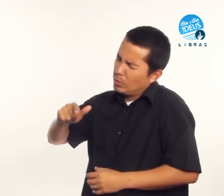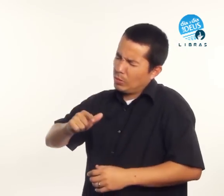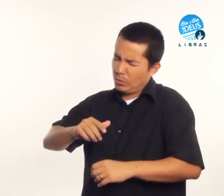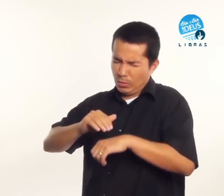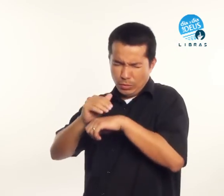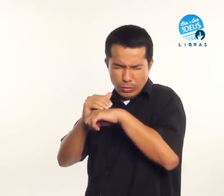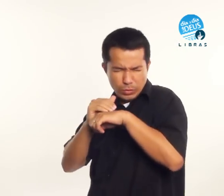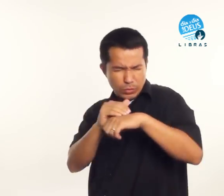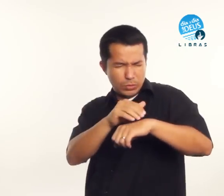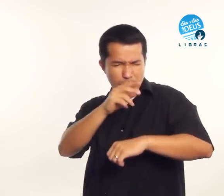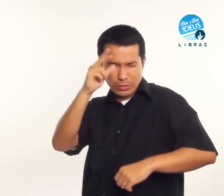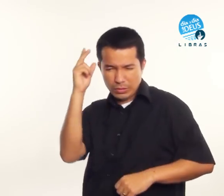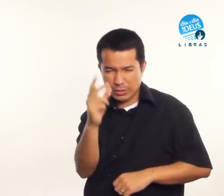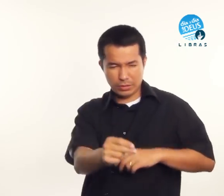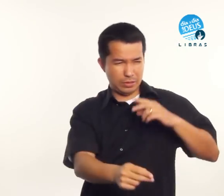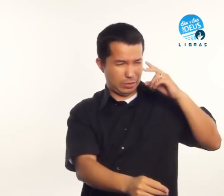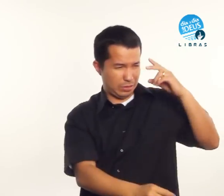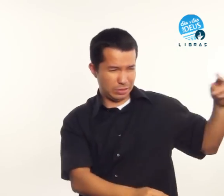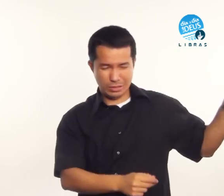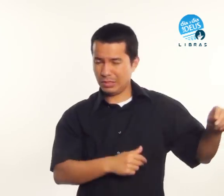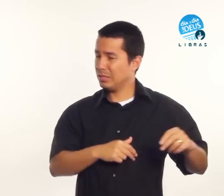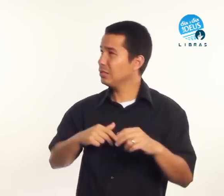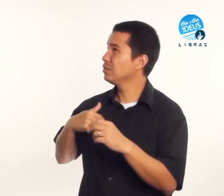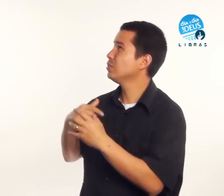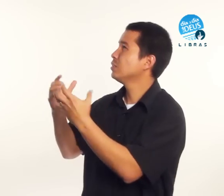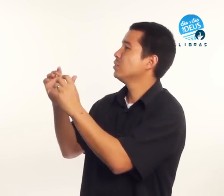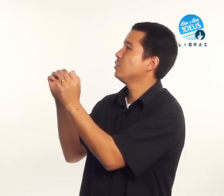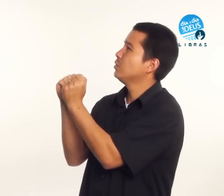vencer o maligno que opera